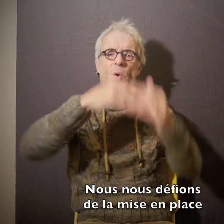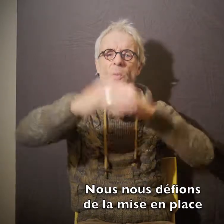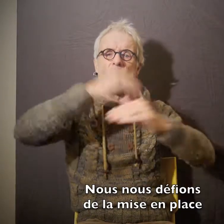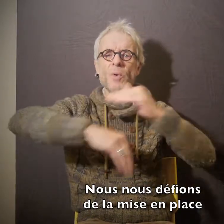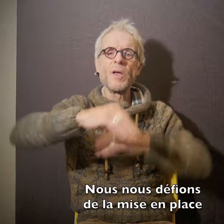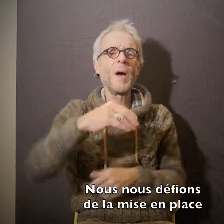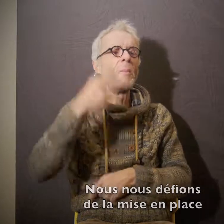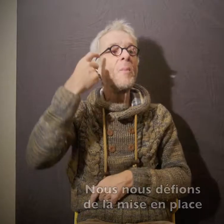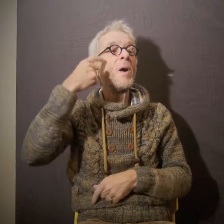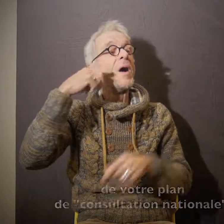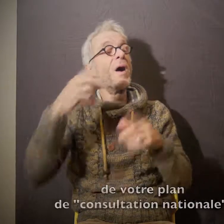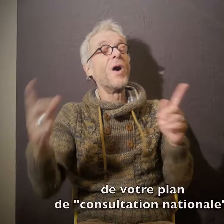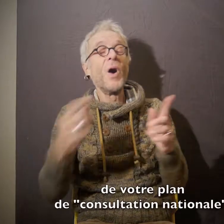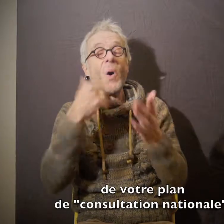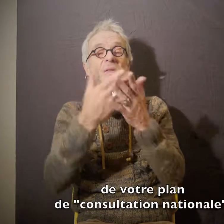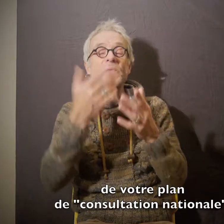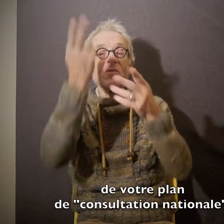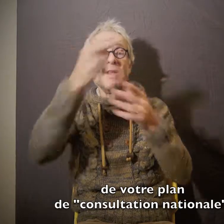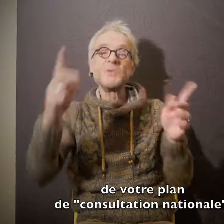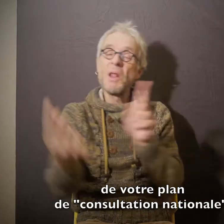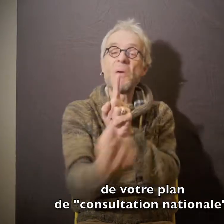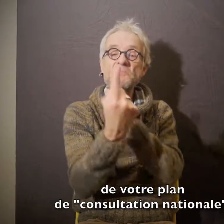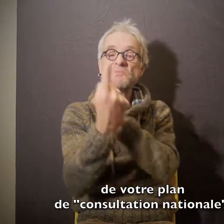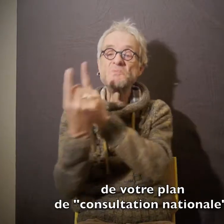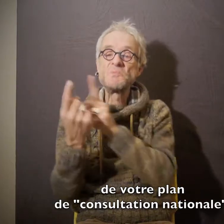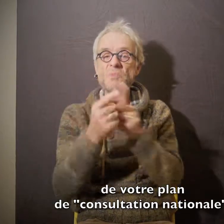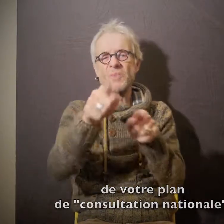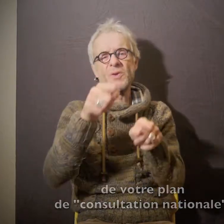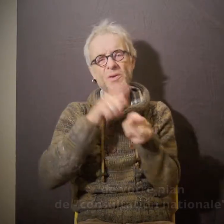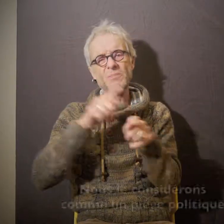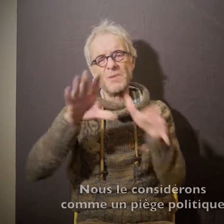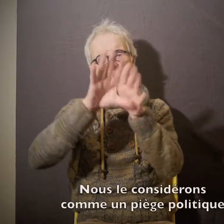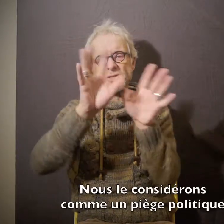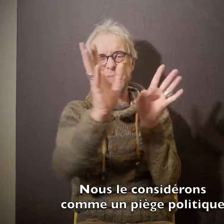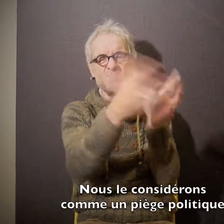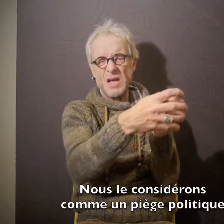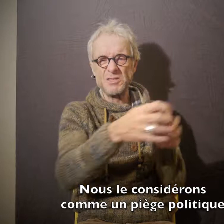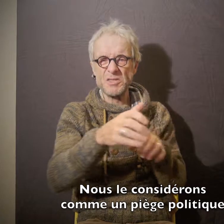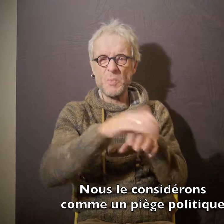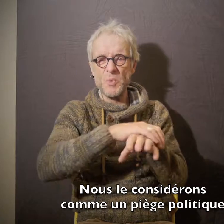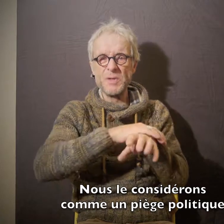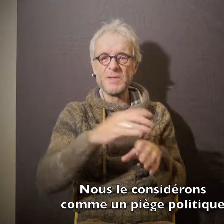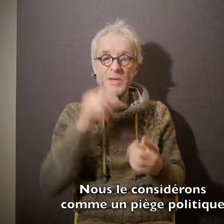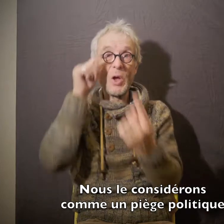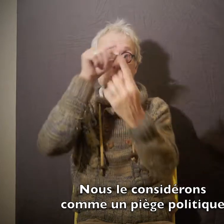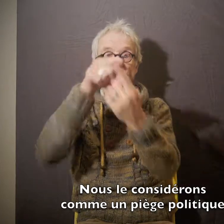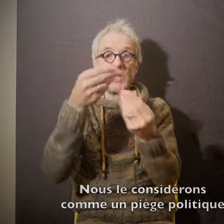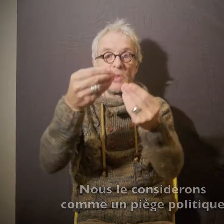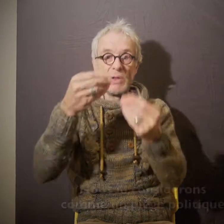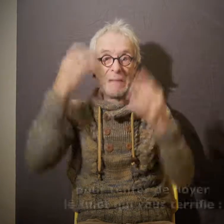Nous nous défions de la mise en place de votre plan de consultation nationale. Nous le considérons comme un piège politique pour